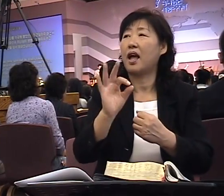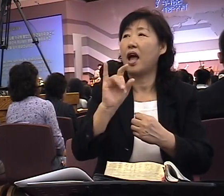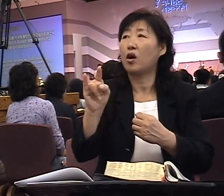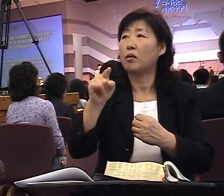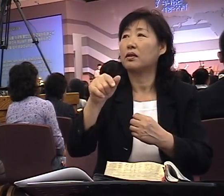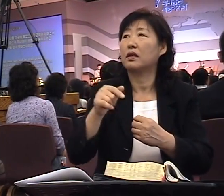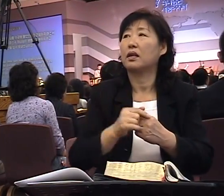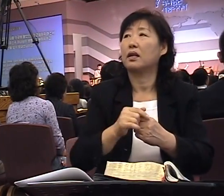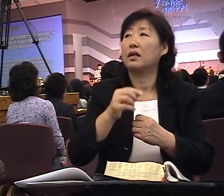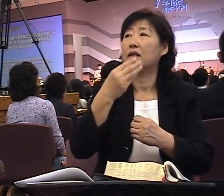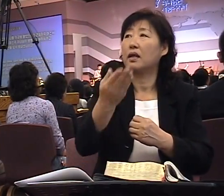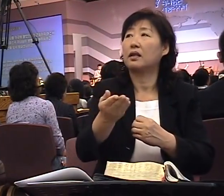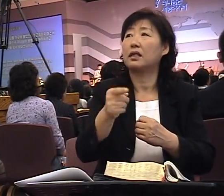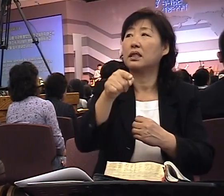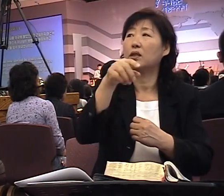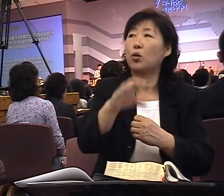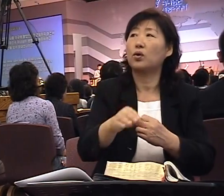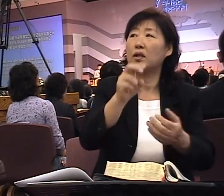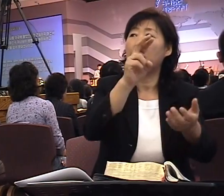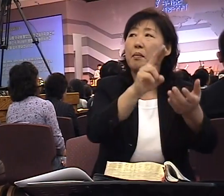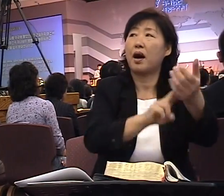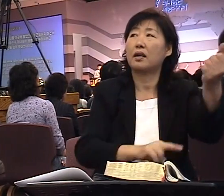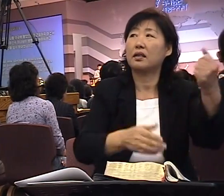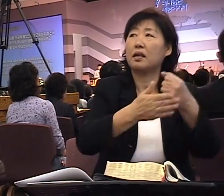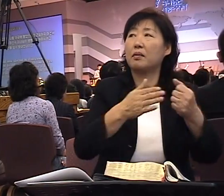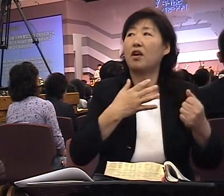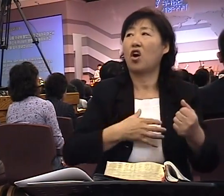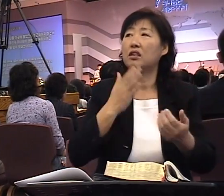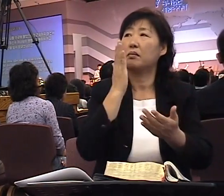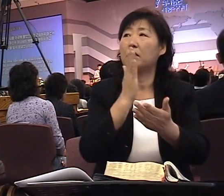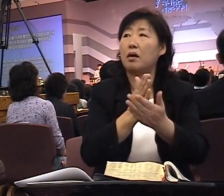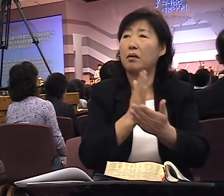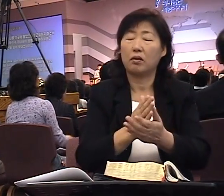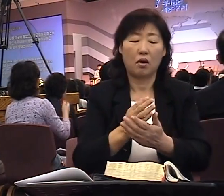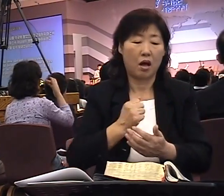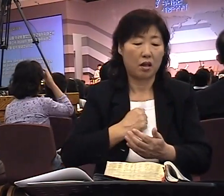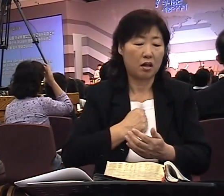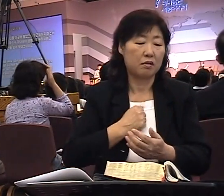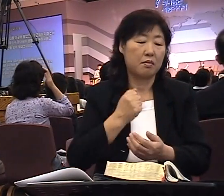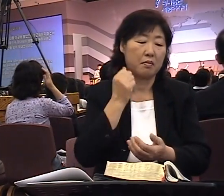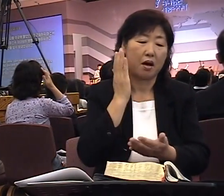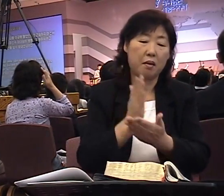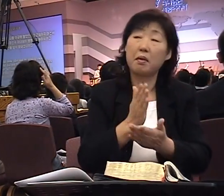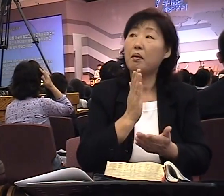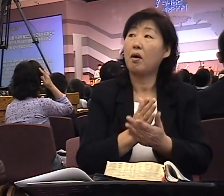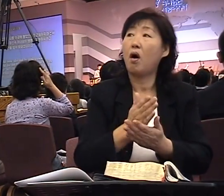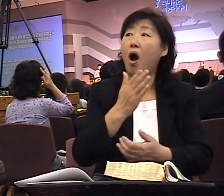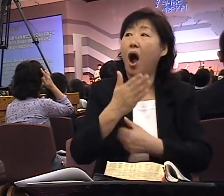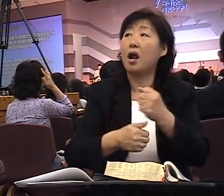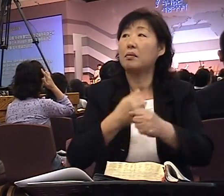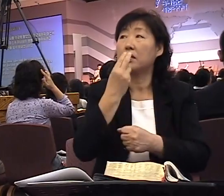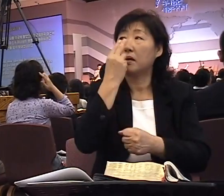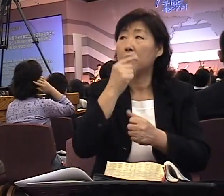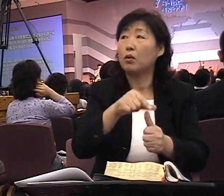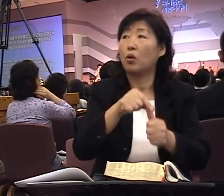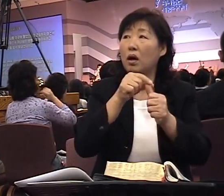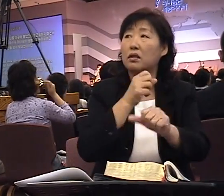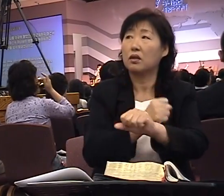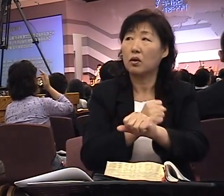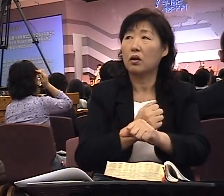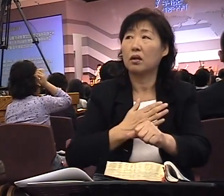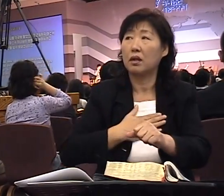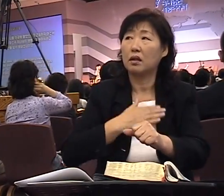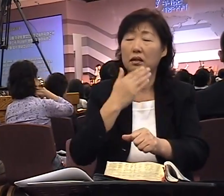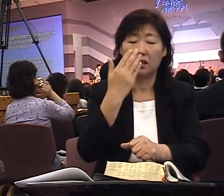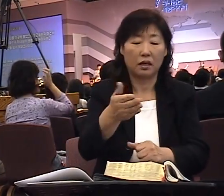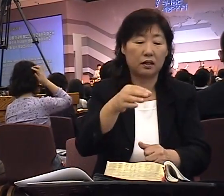한자라. 당신들이 나를 이곳에 팔았으므로 근심하지 마소서. 한탄하지 마소서. 하나님이 생명을 구원하시려고